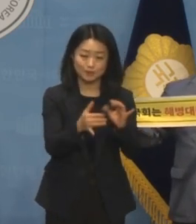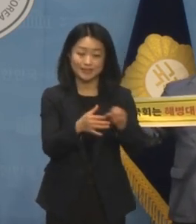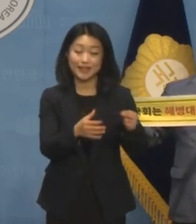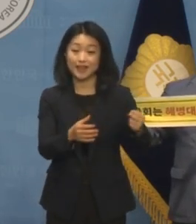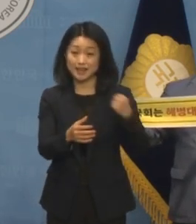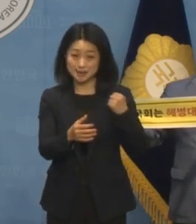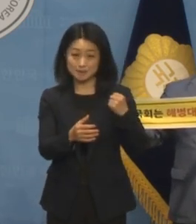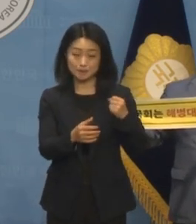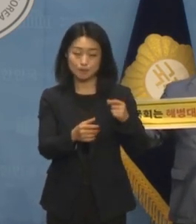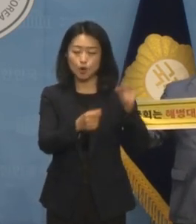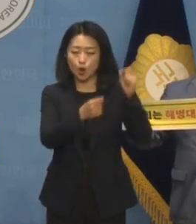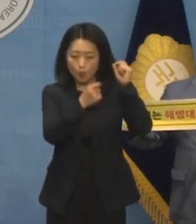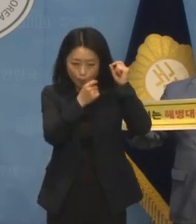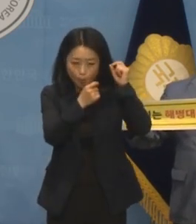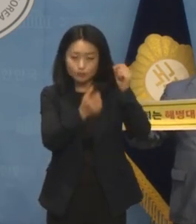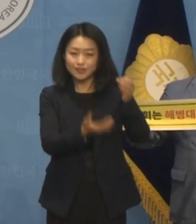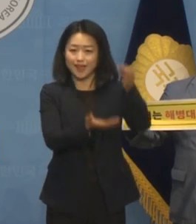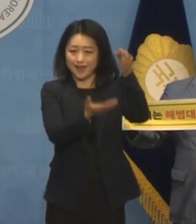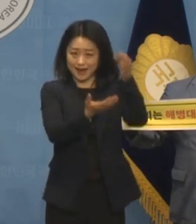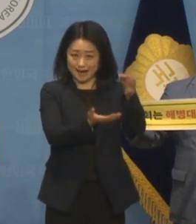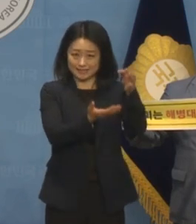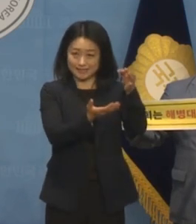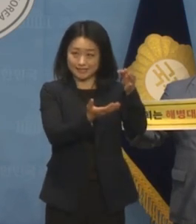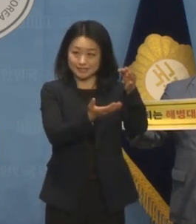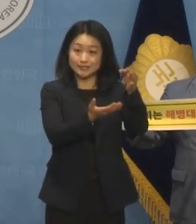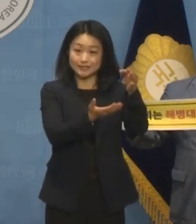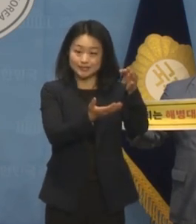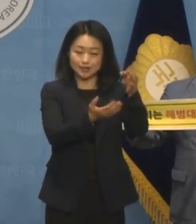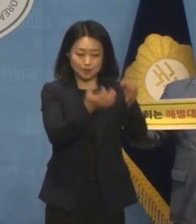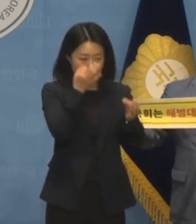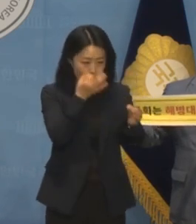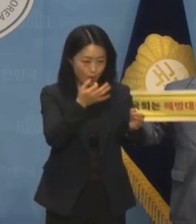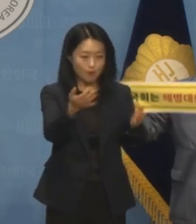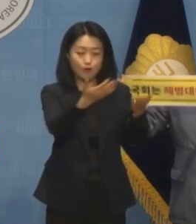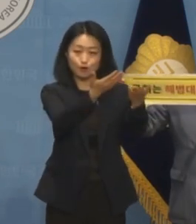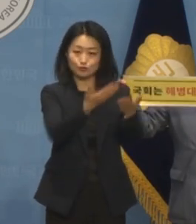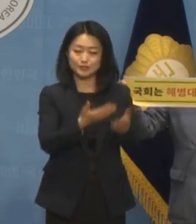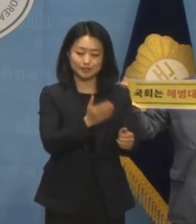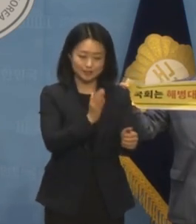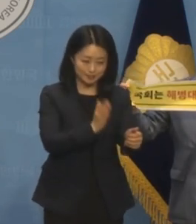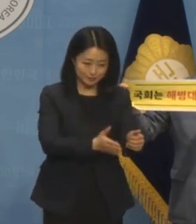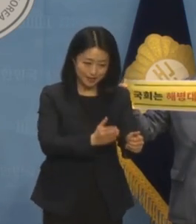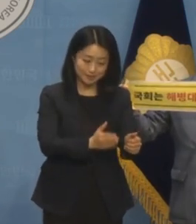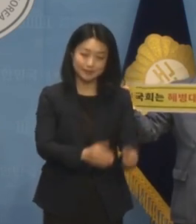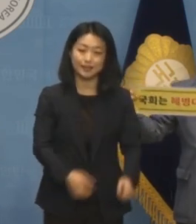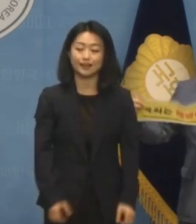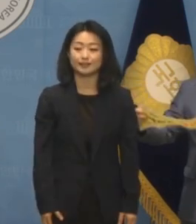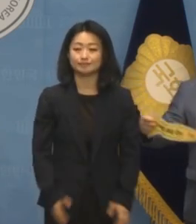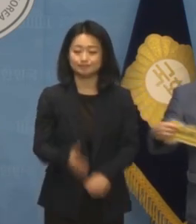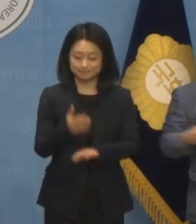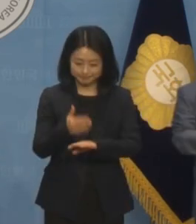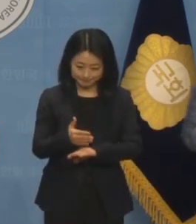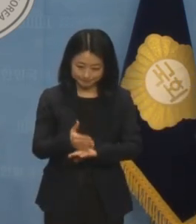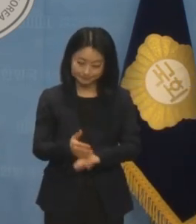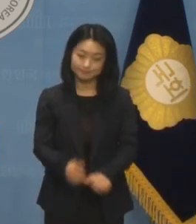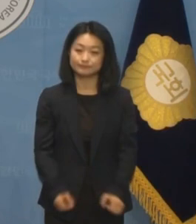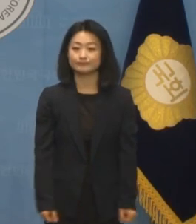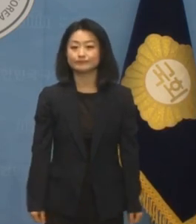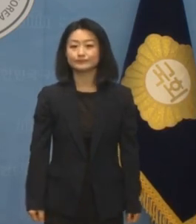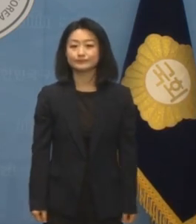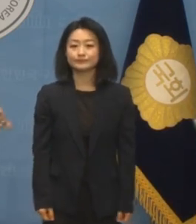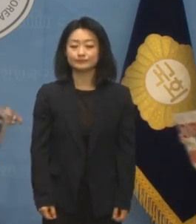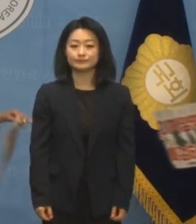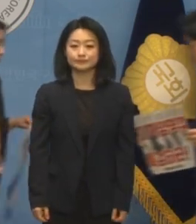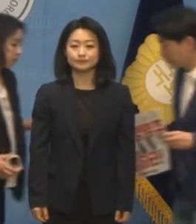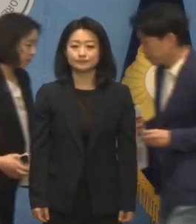국민의힘이라는 정통 보수의 가치를 이번 기회를 통해 반드시 보여주시기를 부탁드리겠습니다. 고맙습니다.